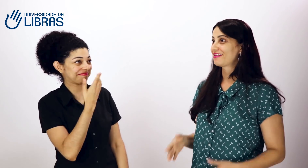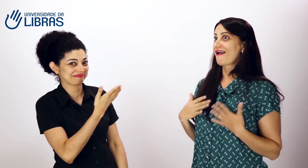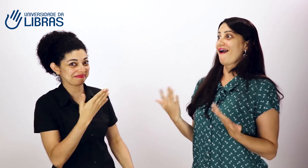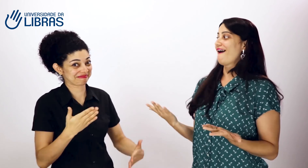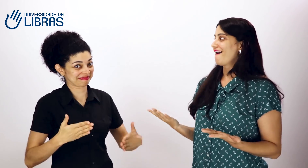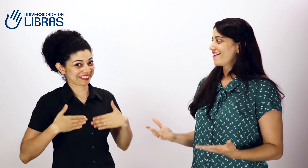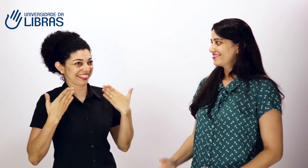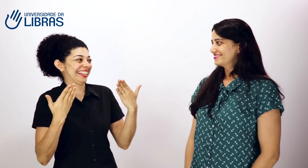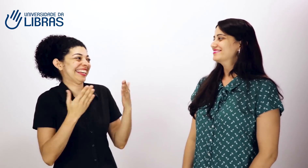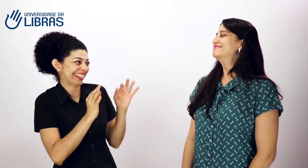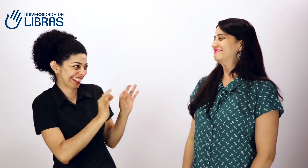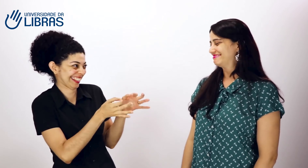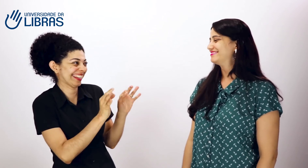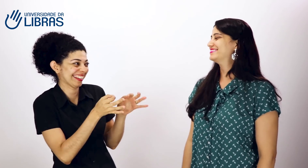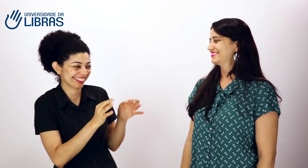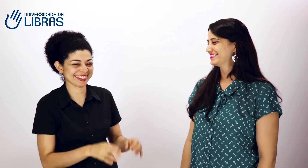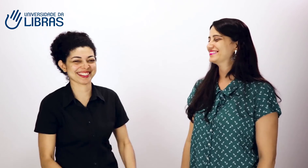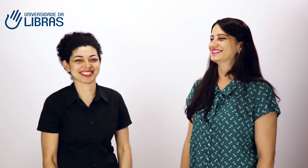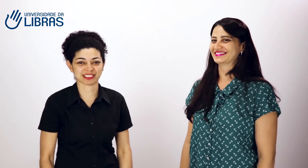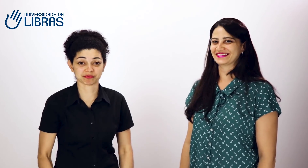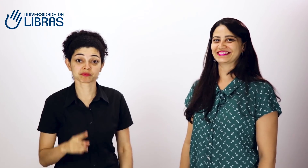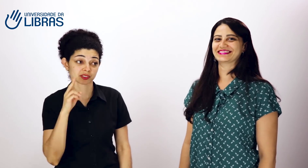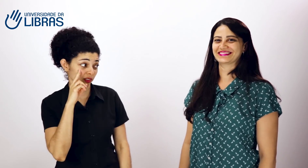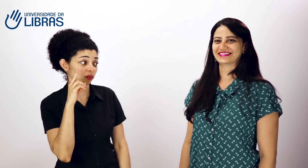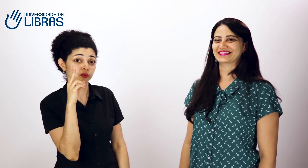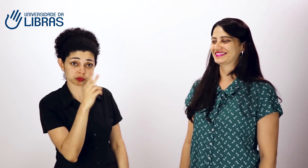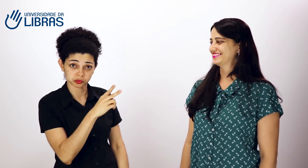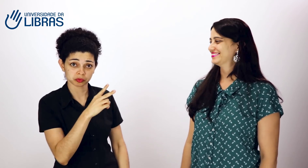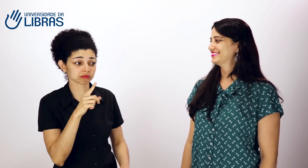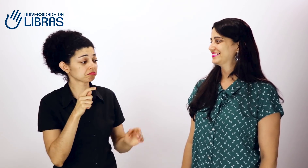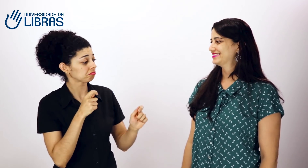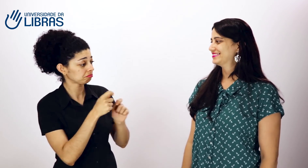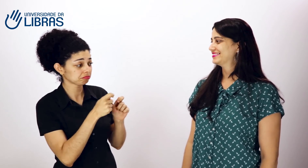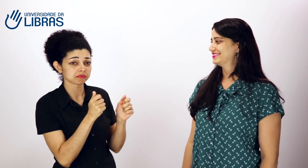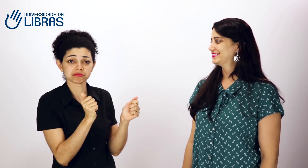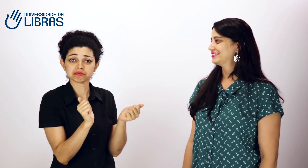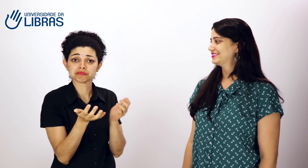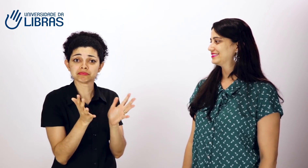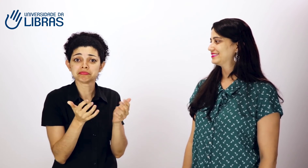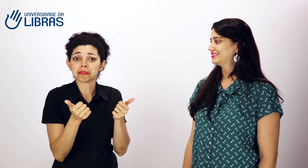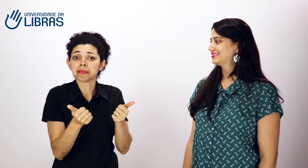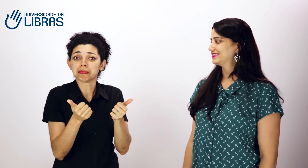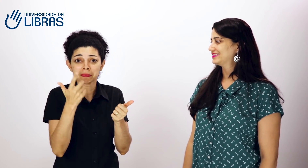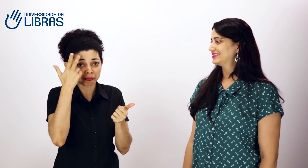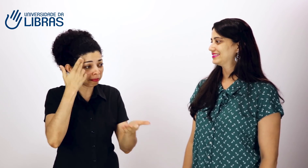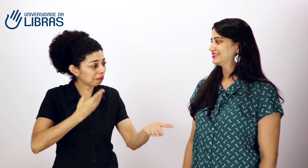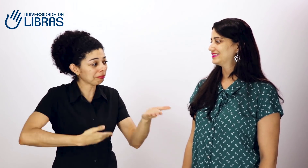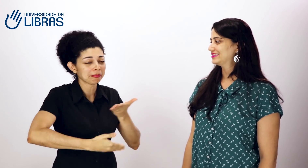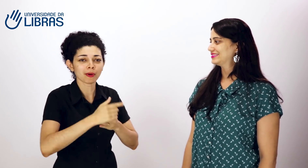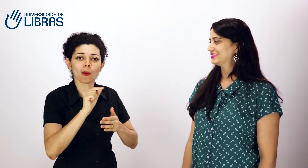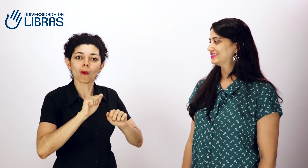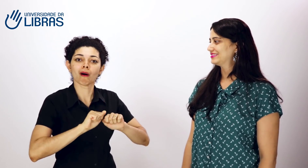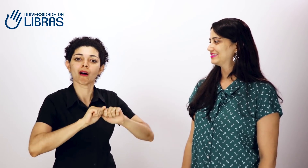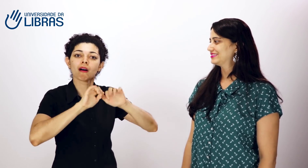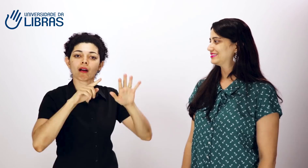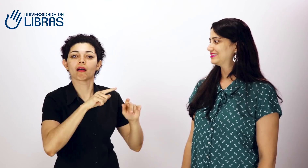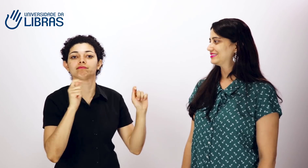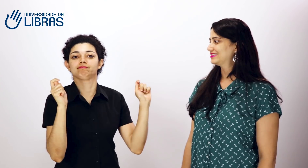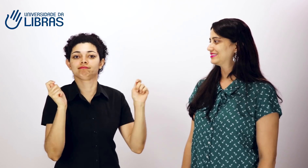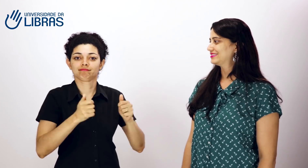Foi surpresa mesmo. Vocês viram a Luana sinalizando? Bom, fiz essa entrevista em Libras com ela e ela conseguiu